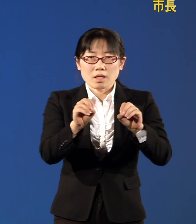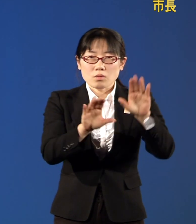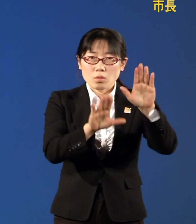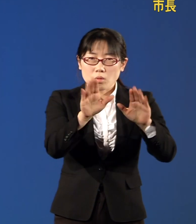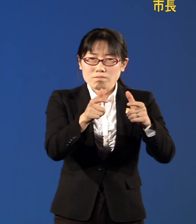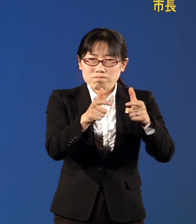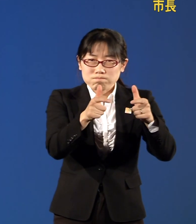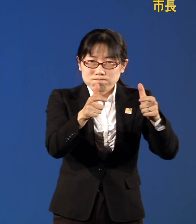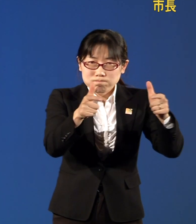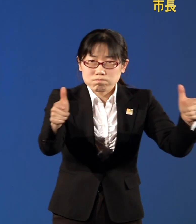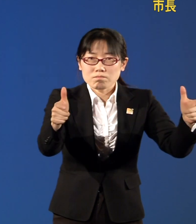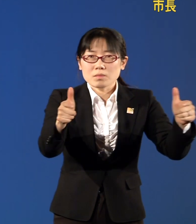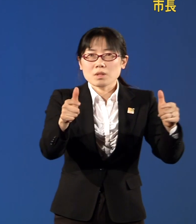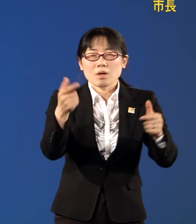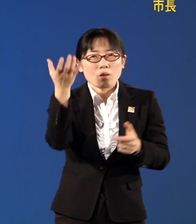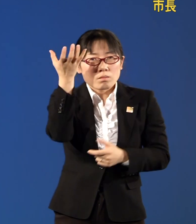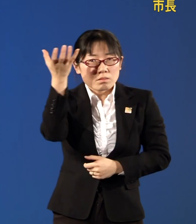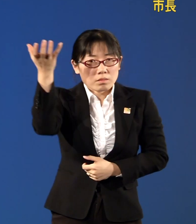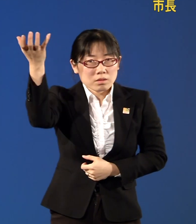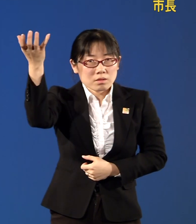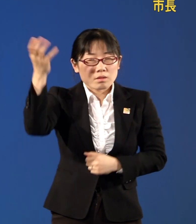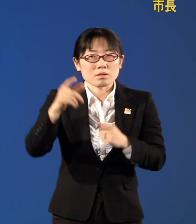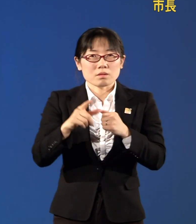拡大していくということを踏まえると、